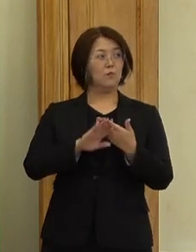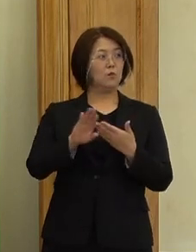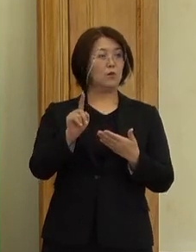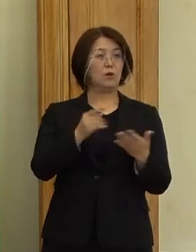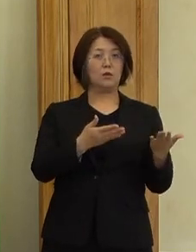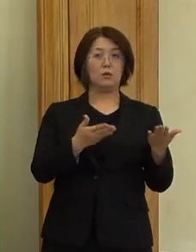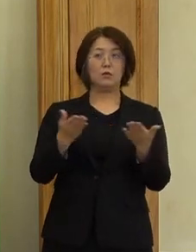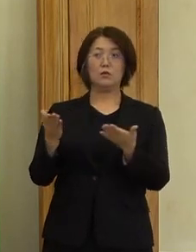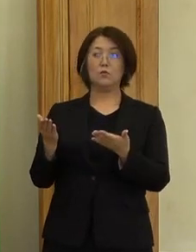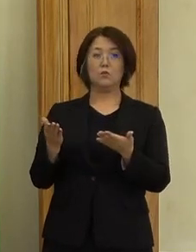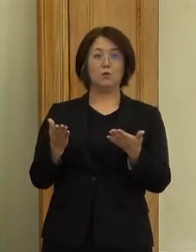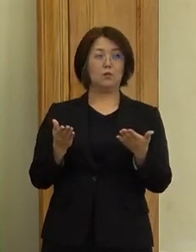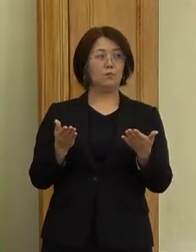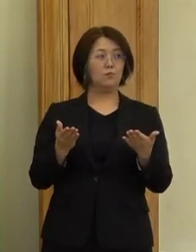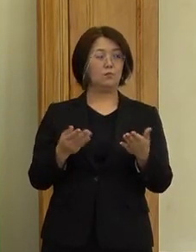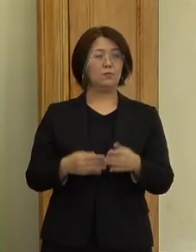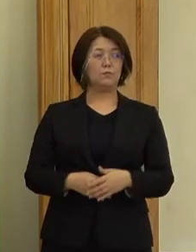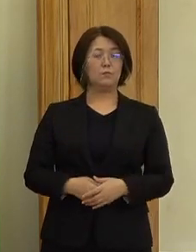ございます。